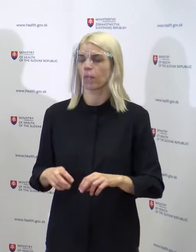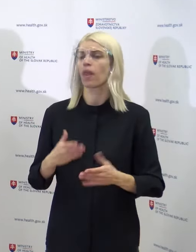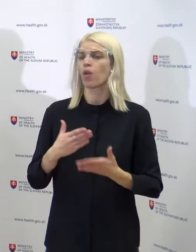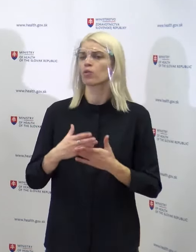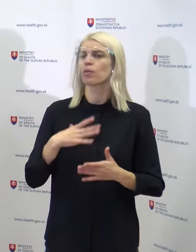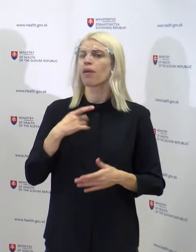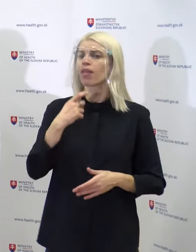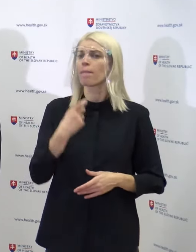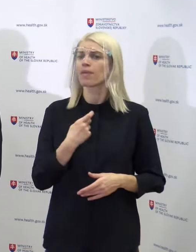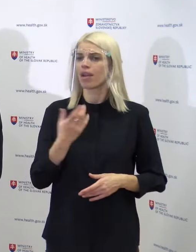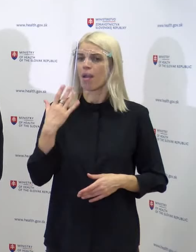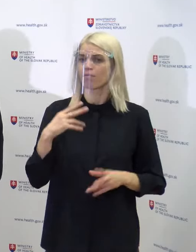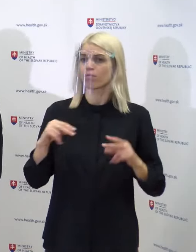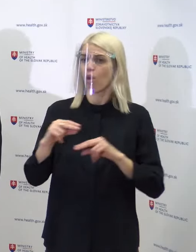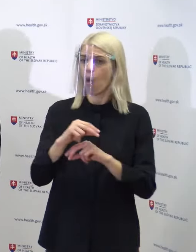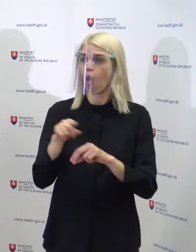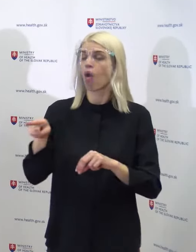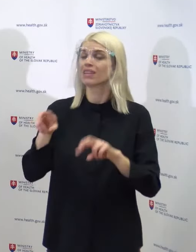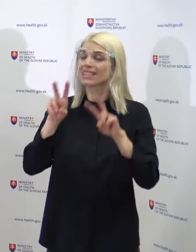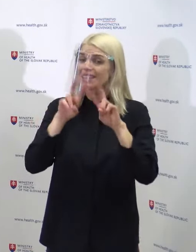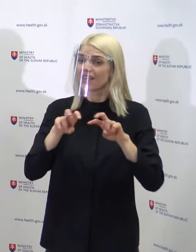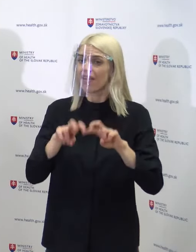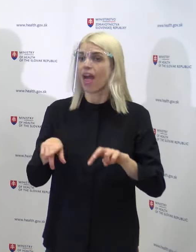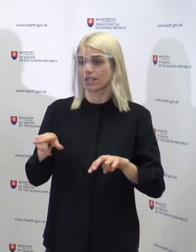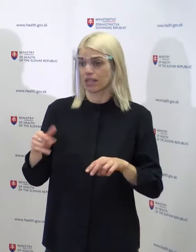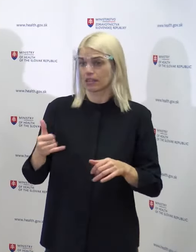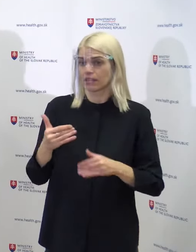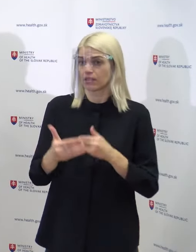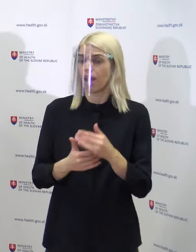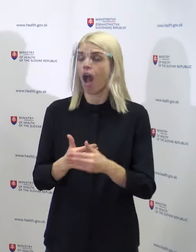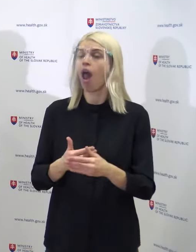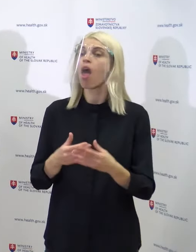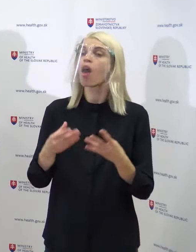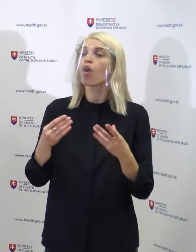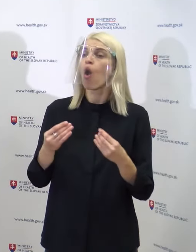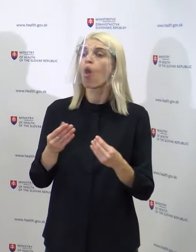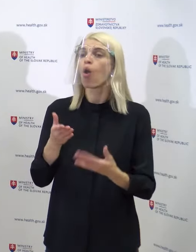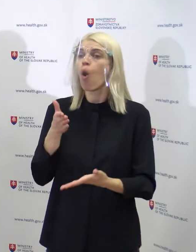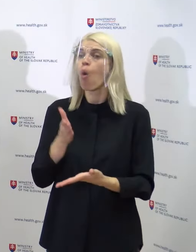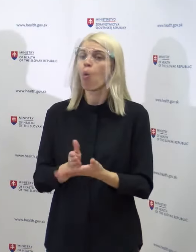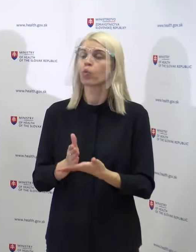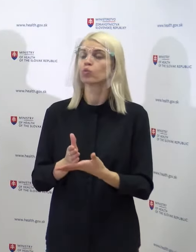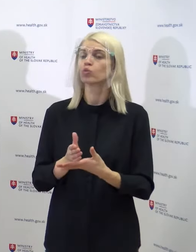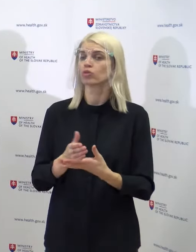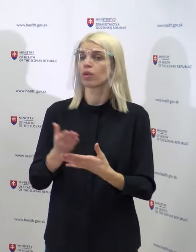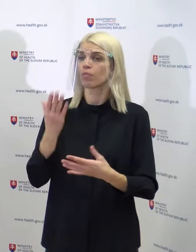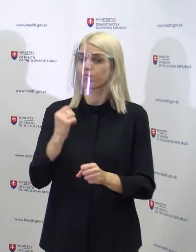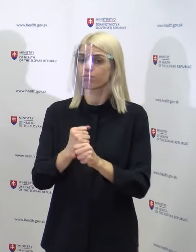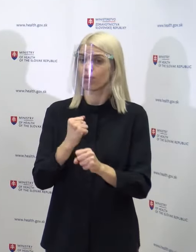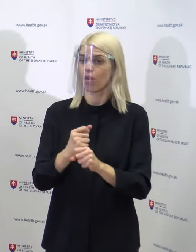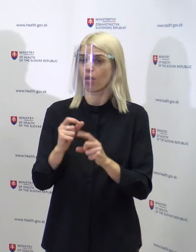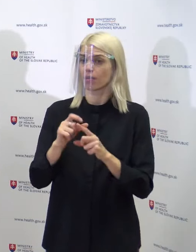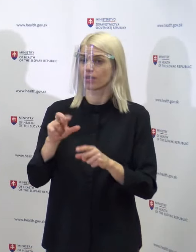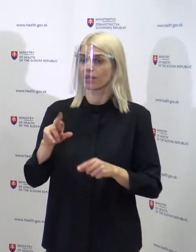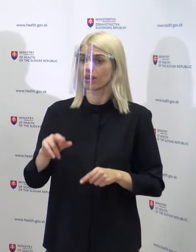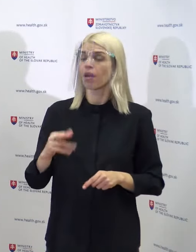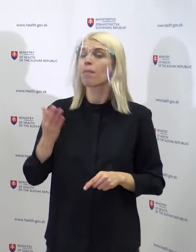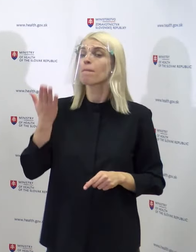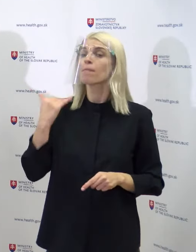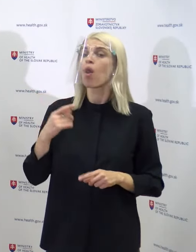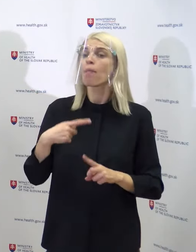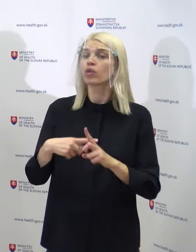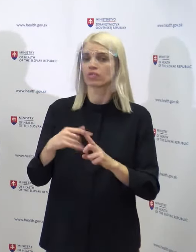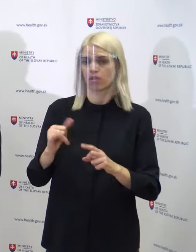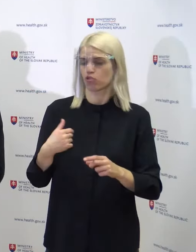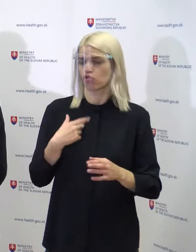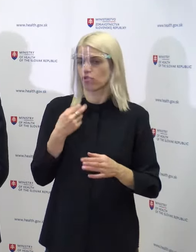tam prebieha. Ale on tiež nemá presné informácie zatiaľ, koľko z tých ľudí, ktorí sa vrátili zvonku a boli robené PCR testy, bolo pozitívnych.